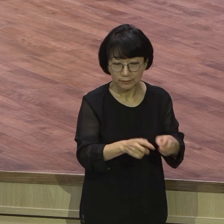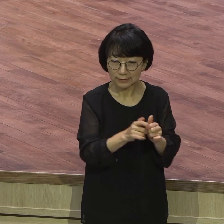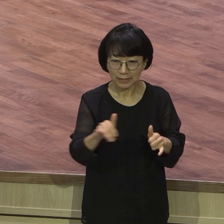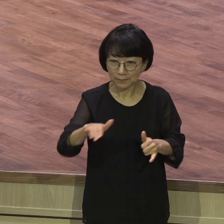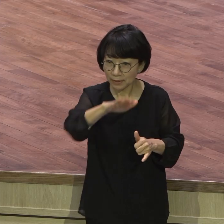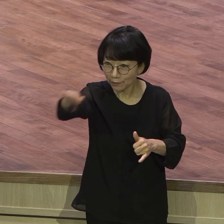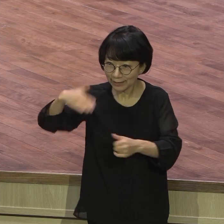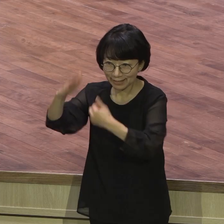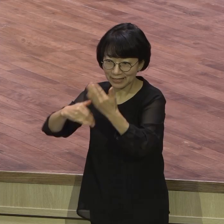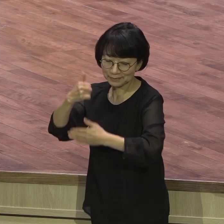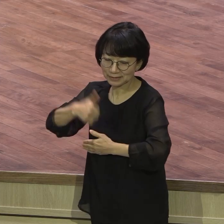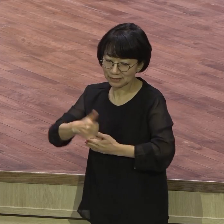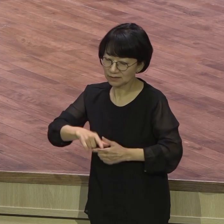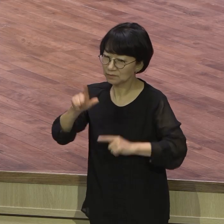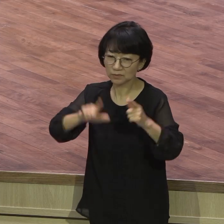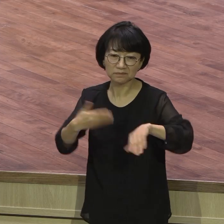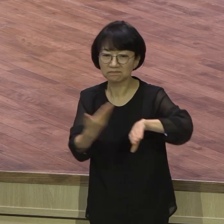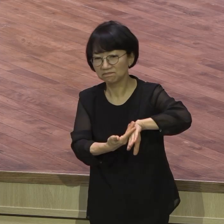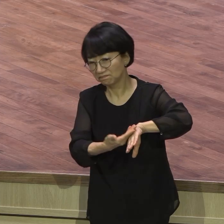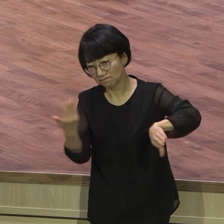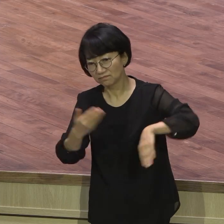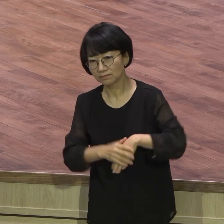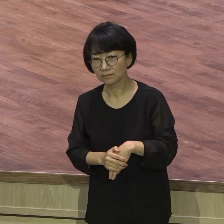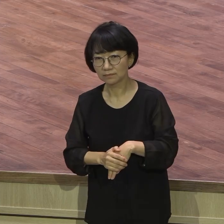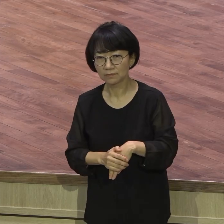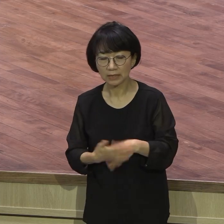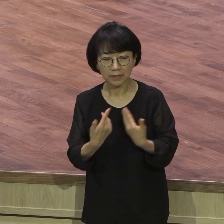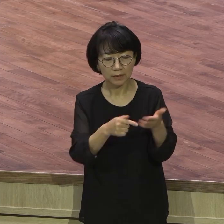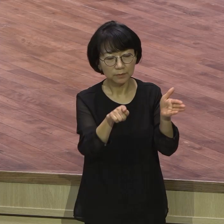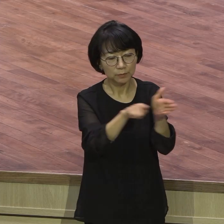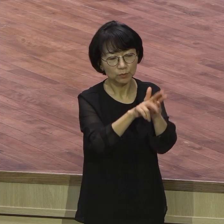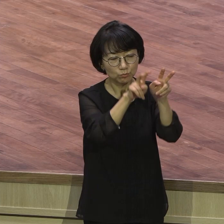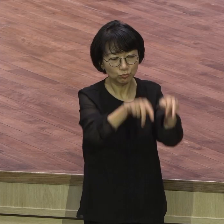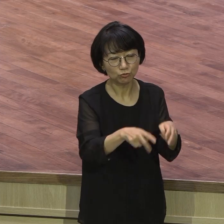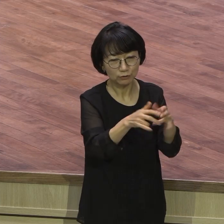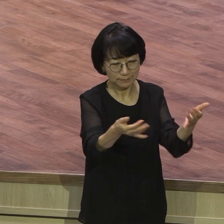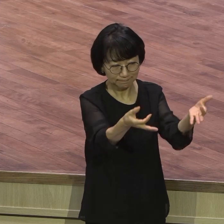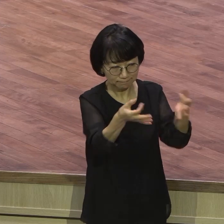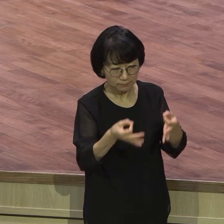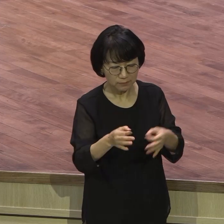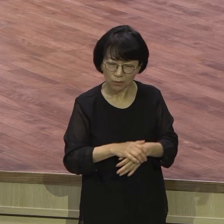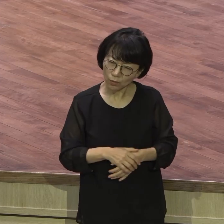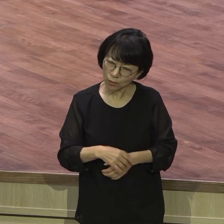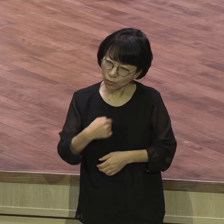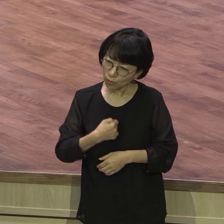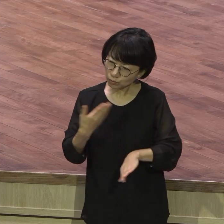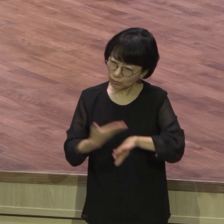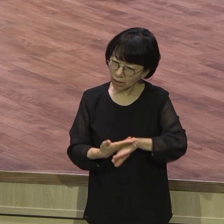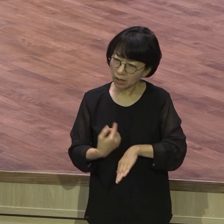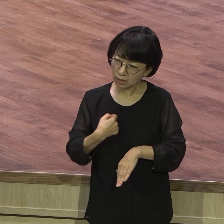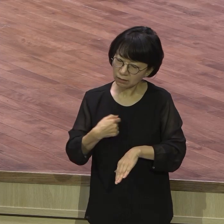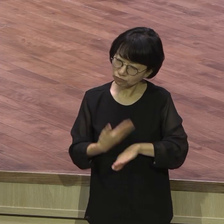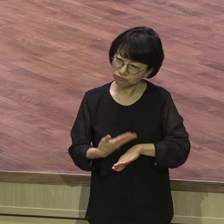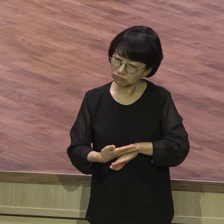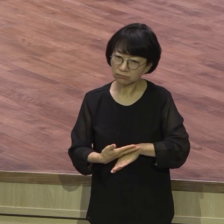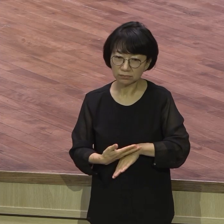아멘 불신자가 친구가 볼 때 너 좀 다르구나 이리 돼야 됩니다